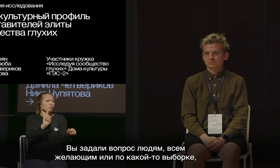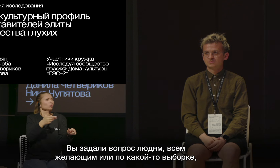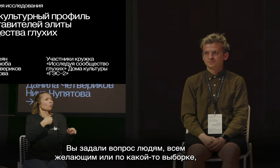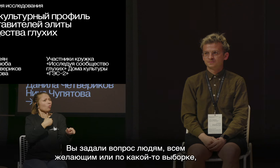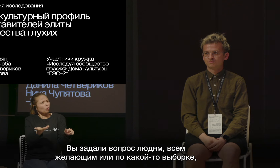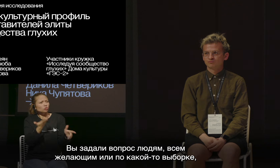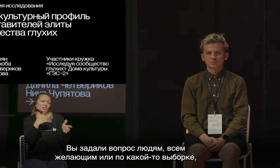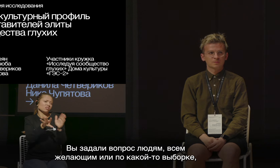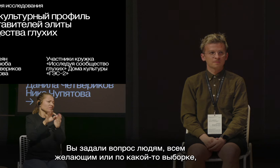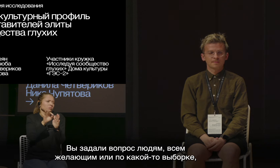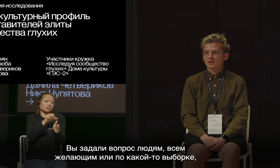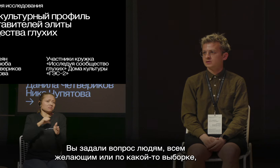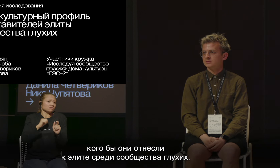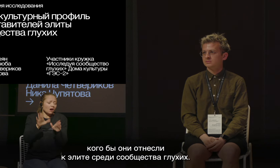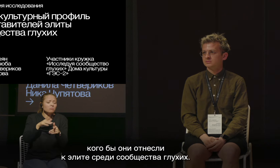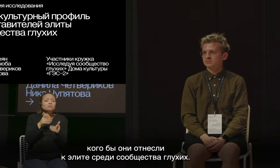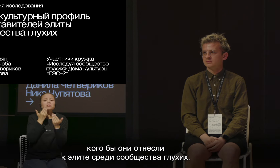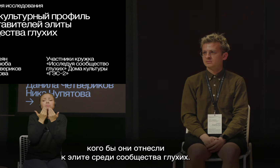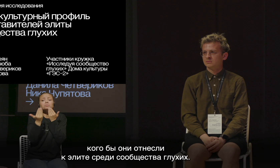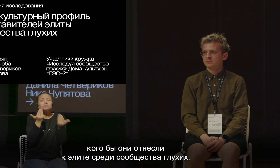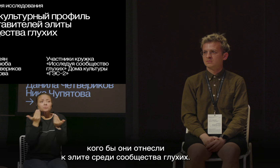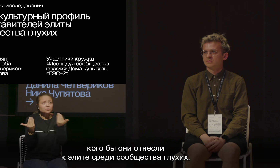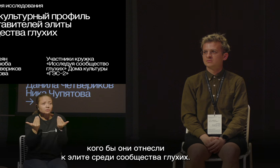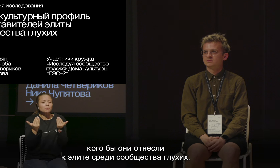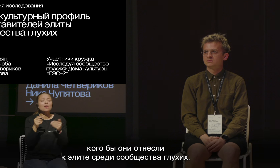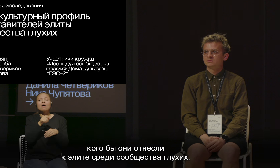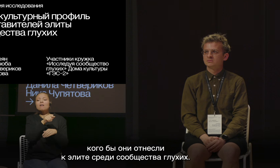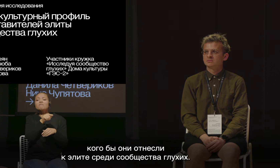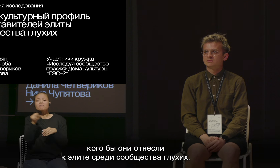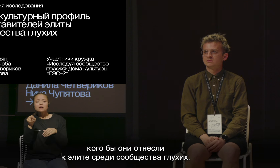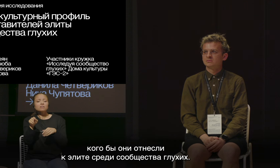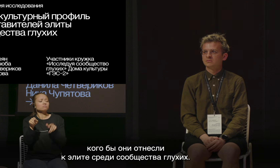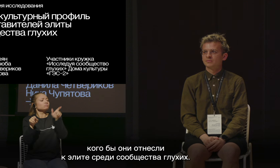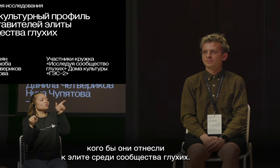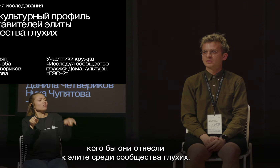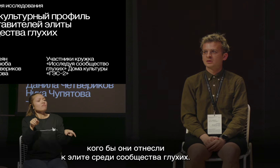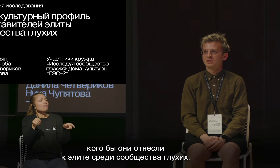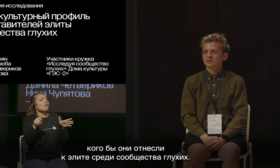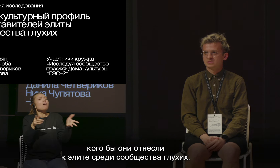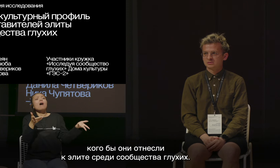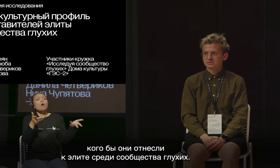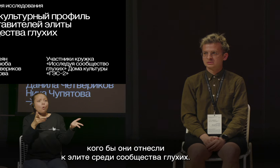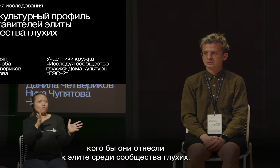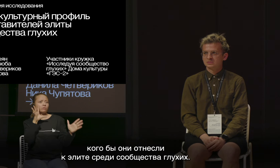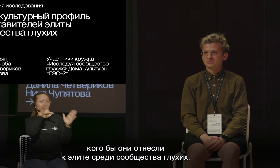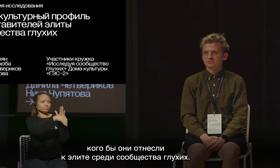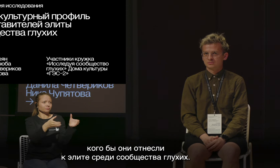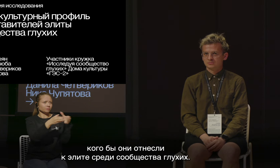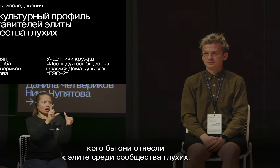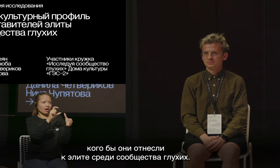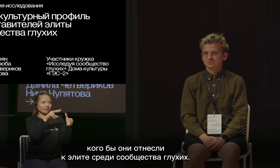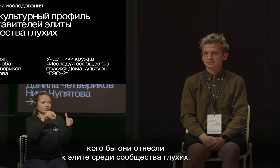какой-то выборке, кого бы они отнесли к элите среди сообщества глухих. И при этом вы